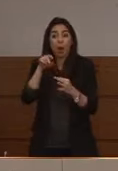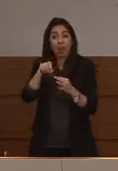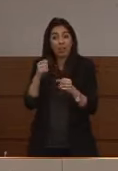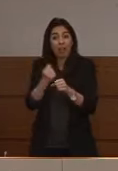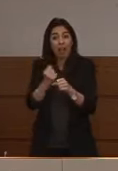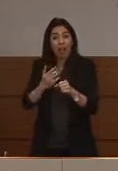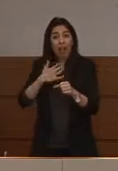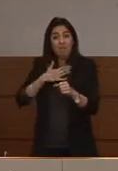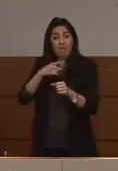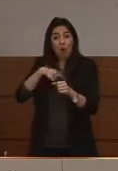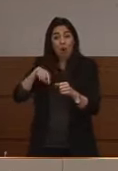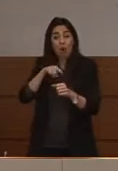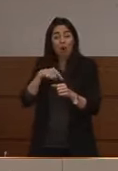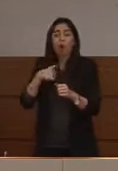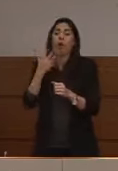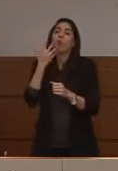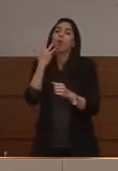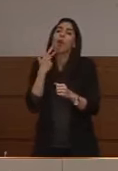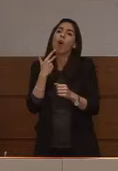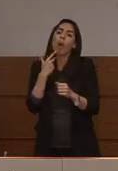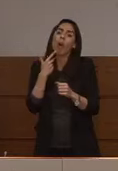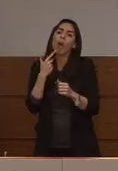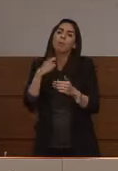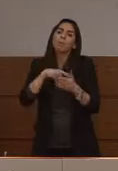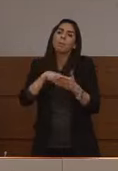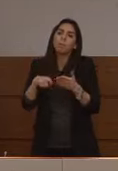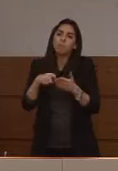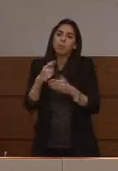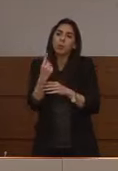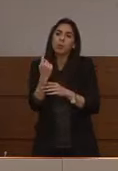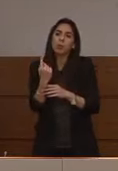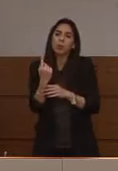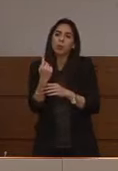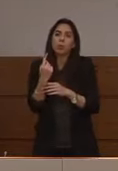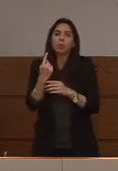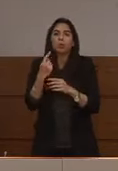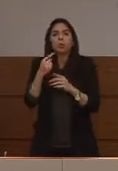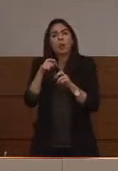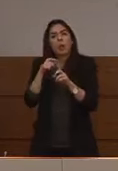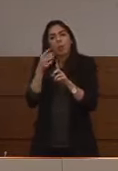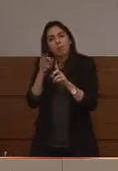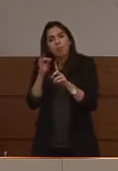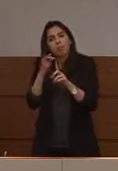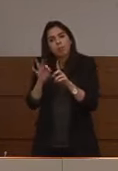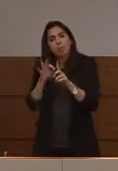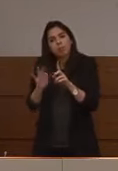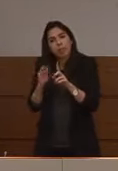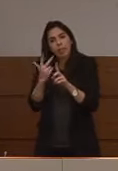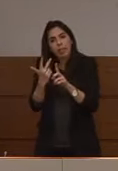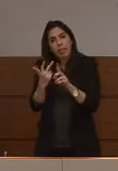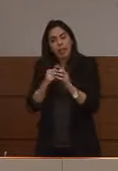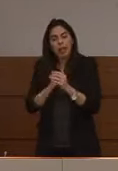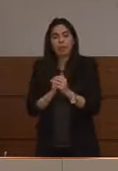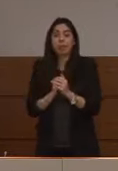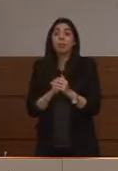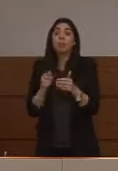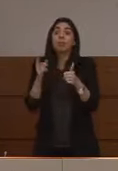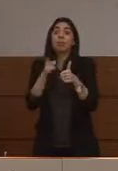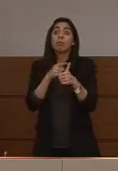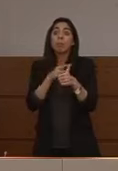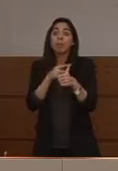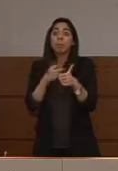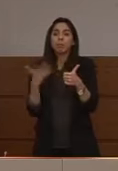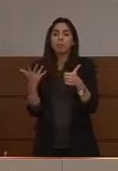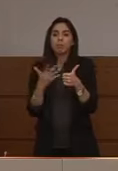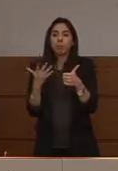menzionare in particolare tre aspetti il primo riguarda il